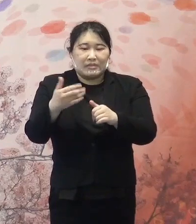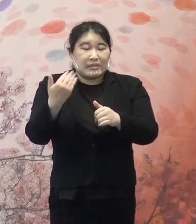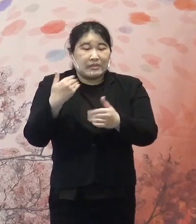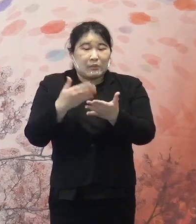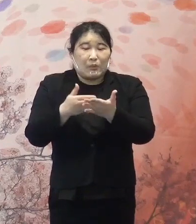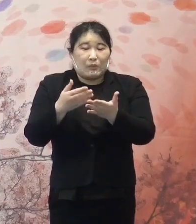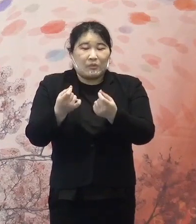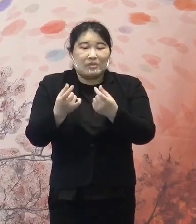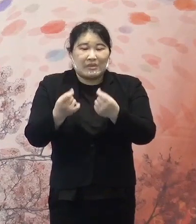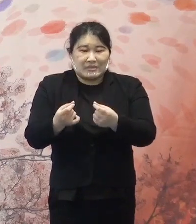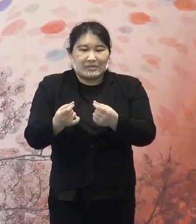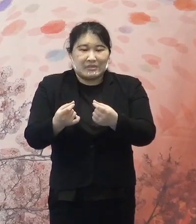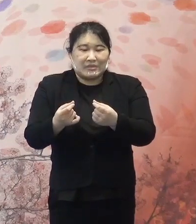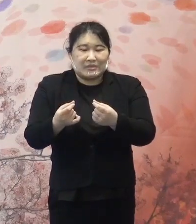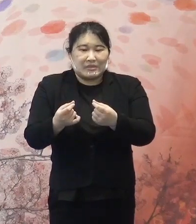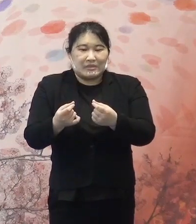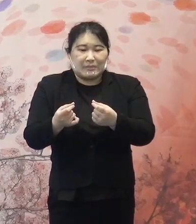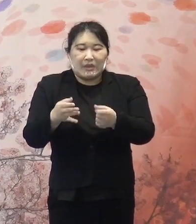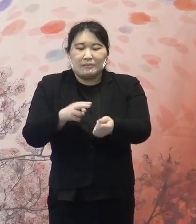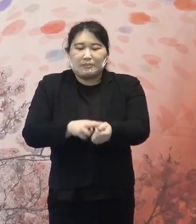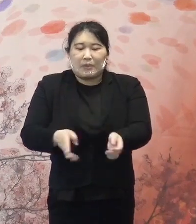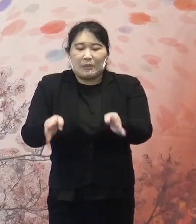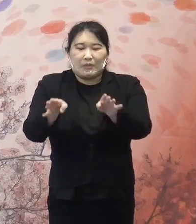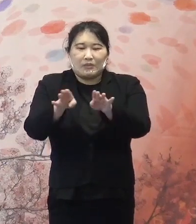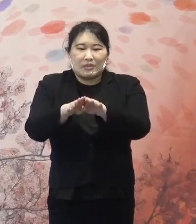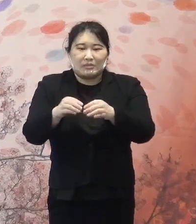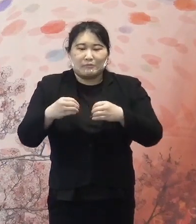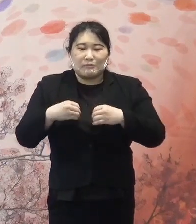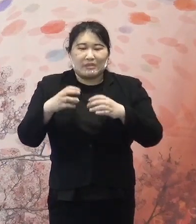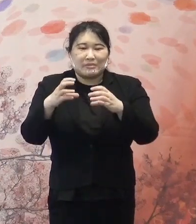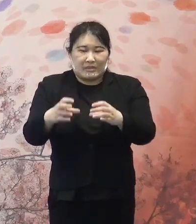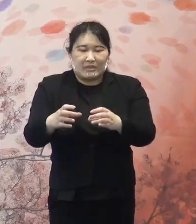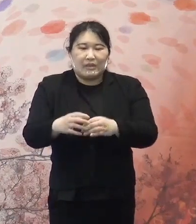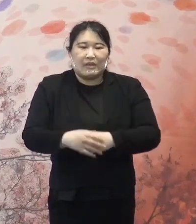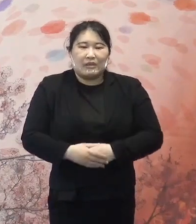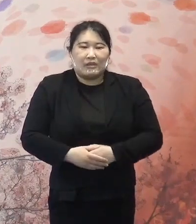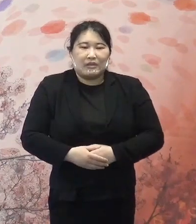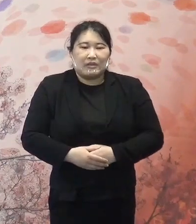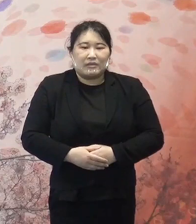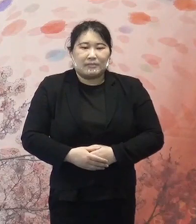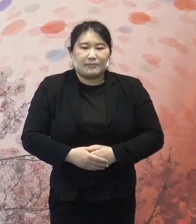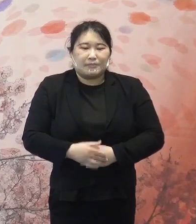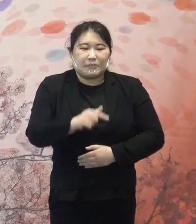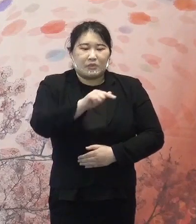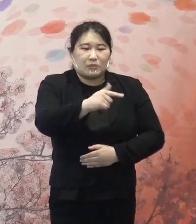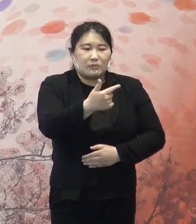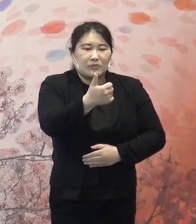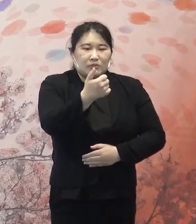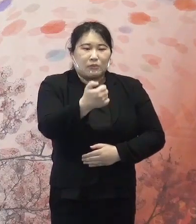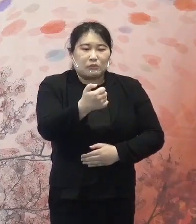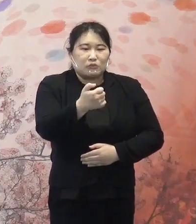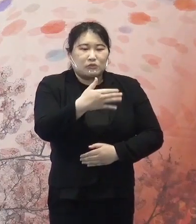ターのうち病院でのクラスターに連なる方であります。 で